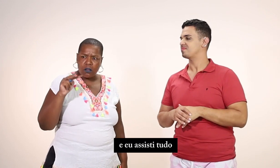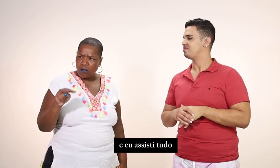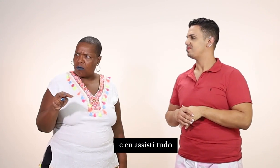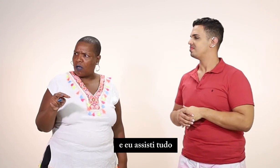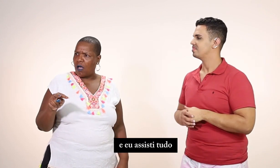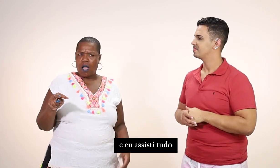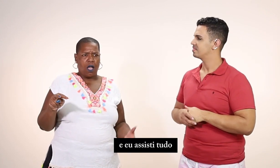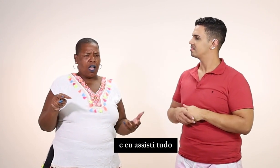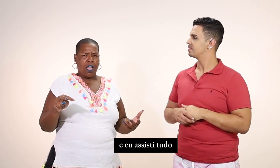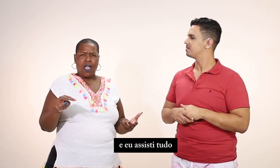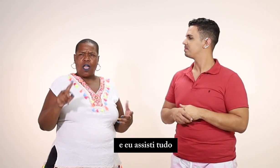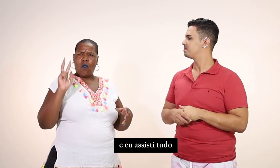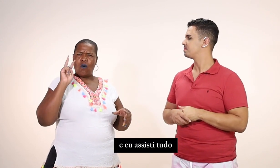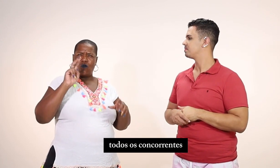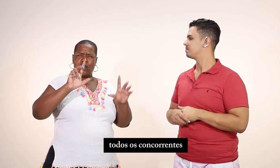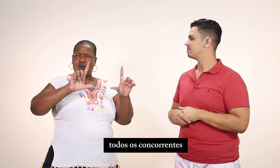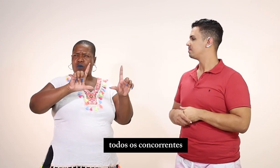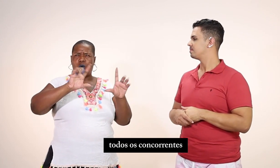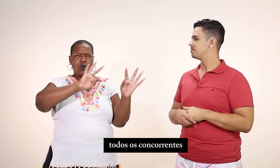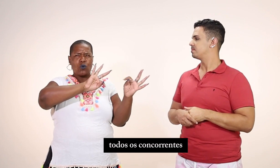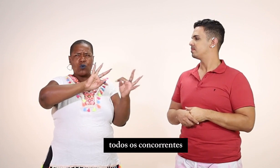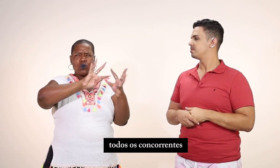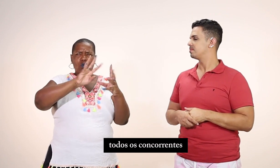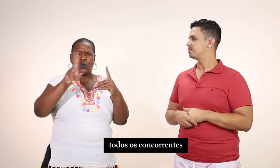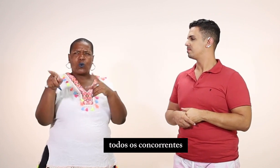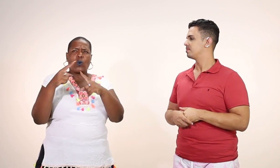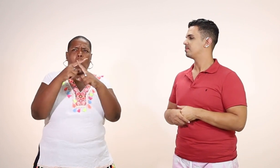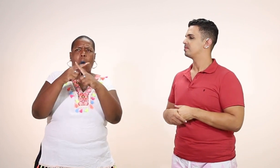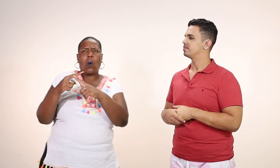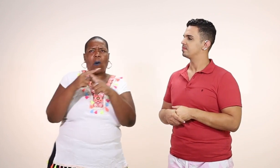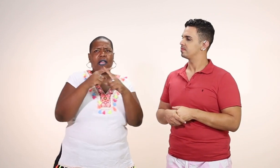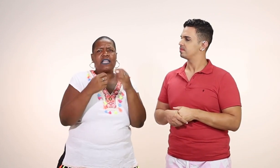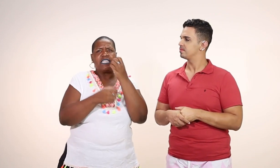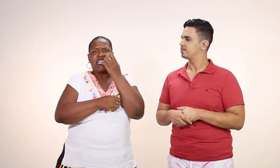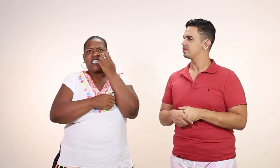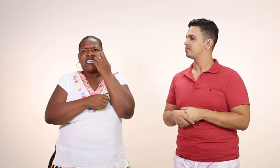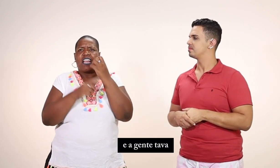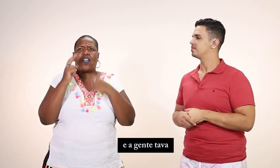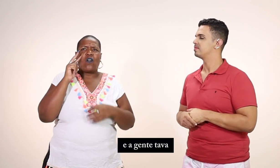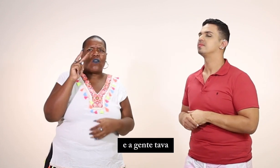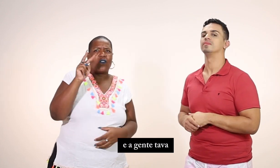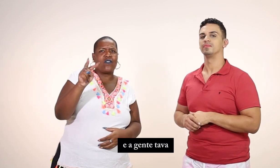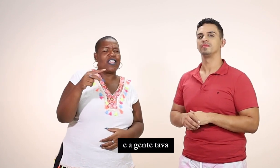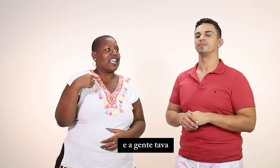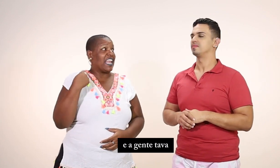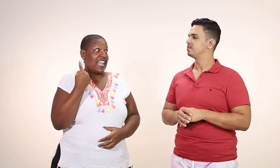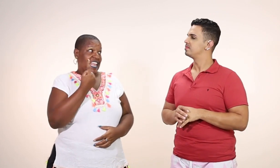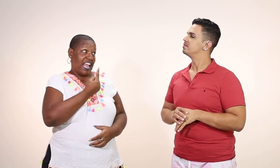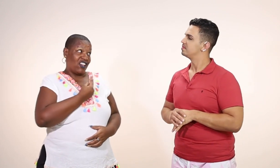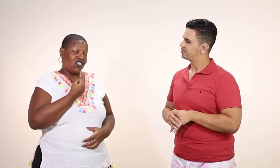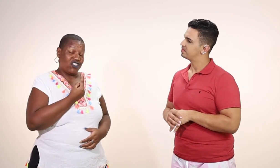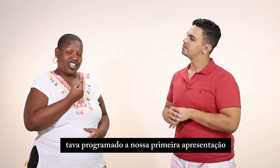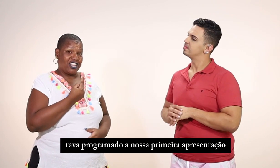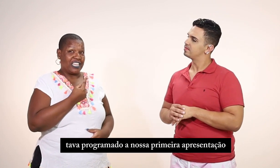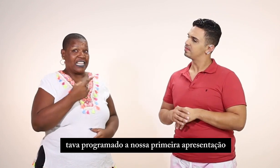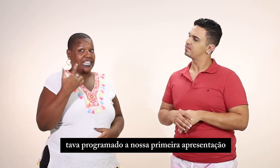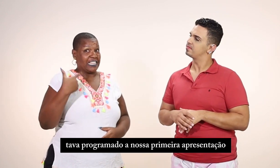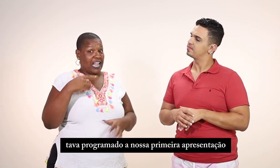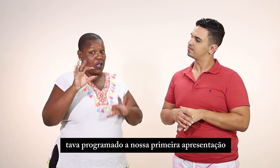eu assisti todos os concorrentes e a gente tava programada a nossa